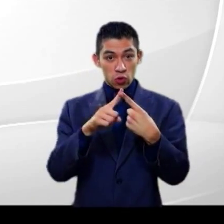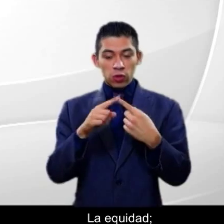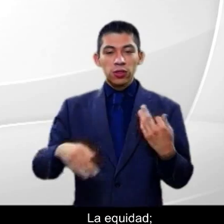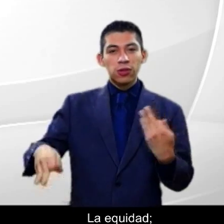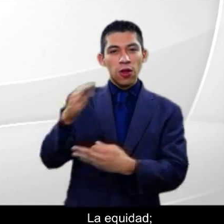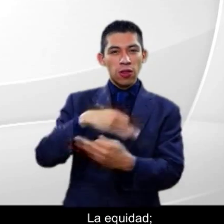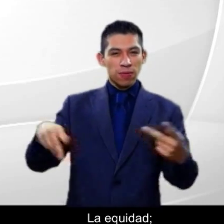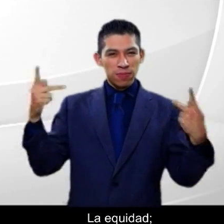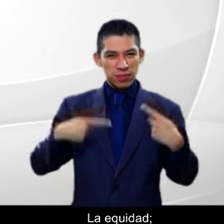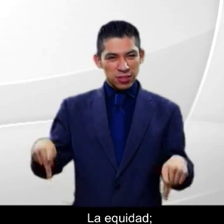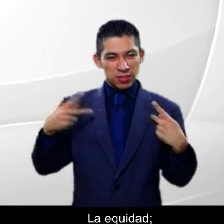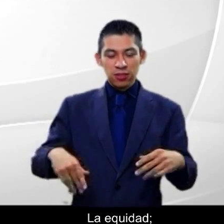1. La equidad